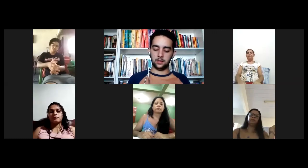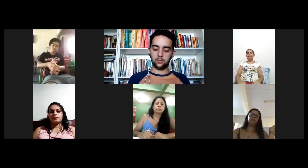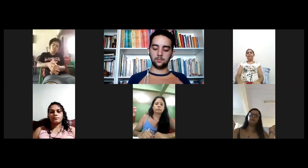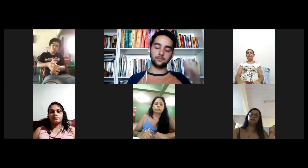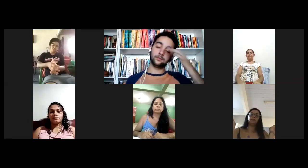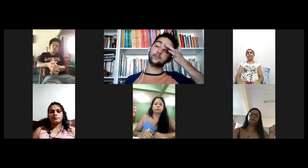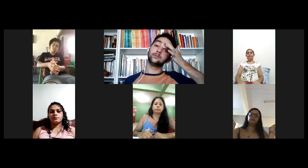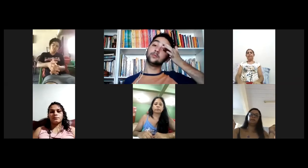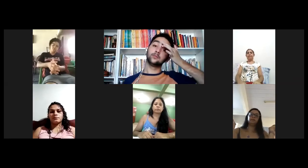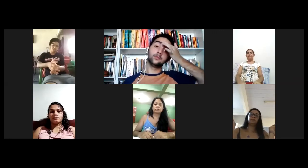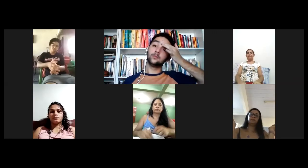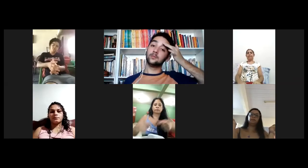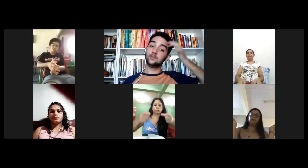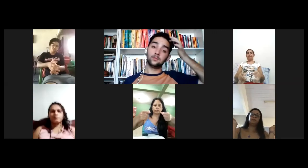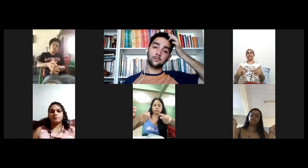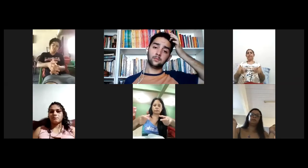Pepino.